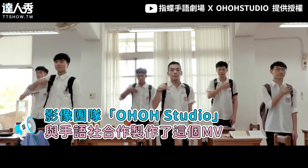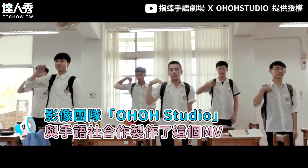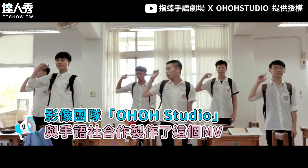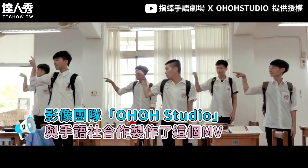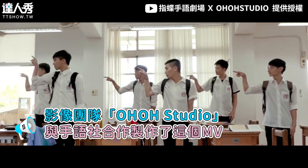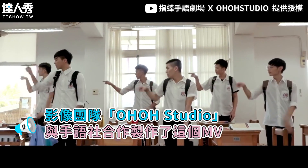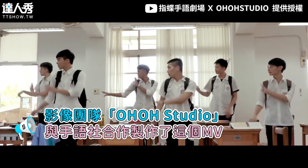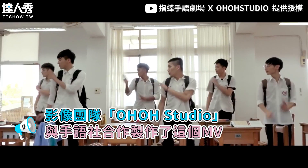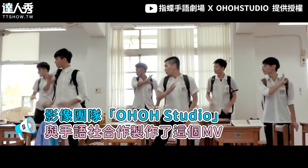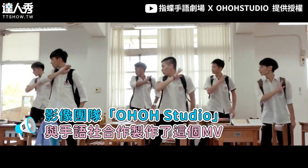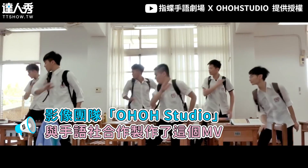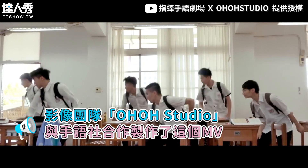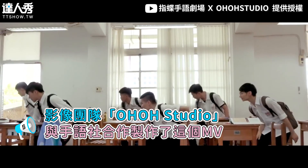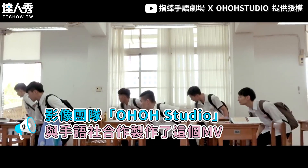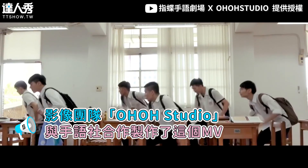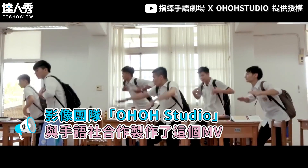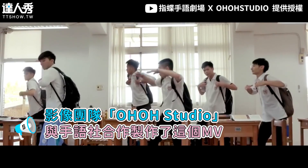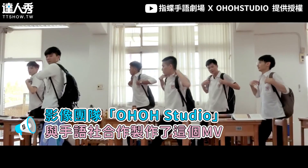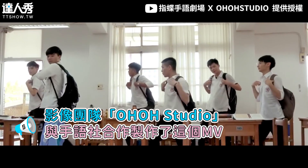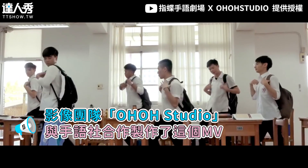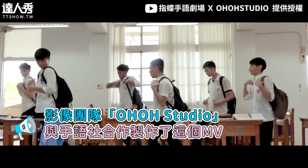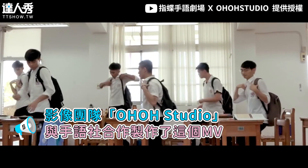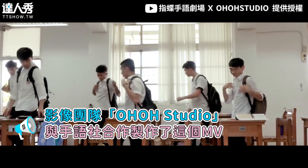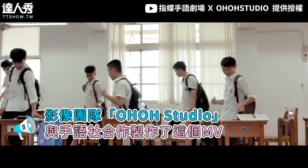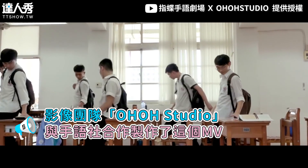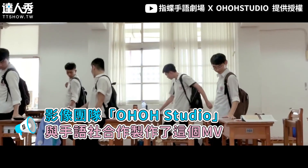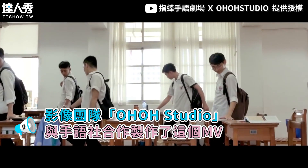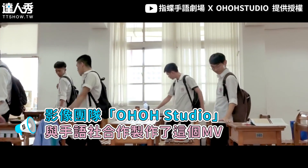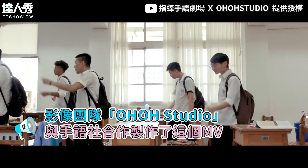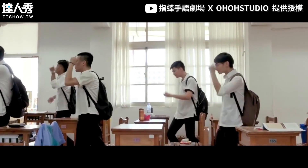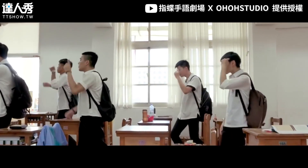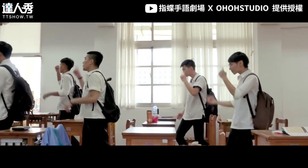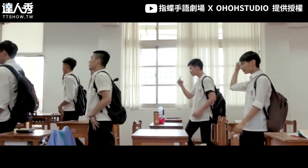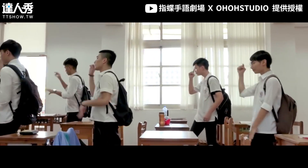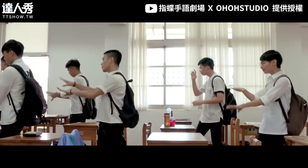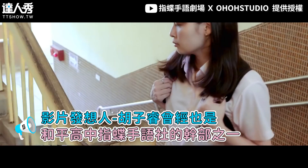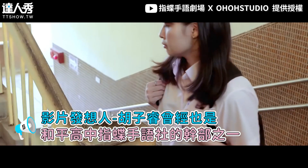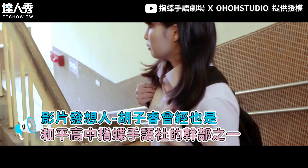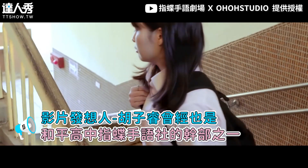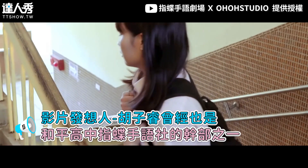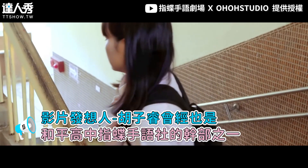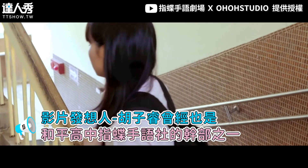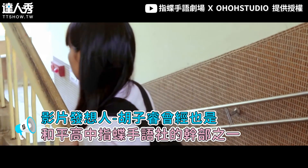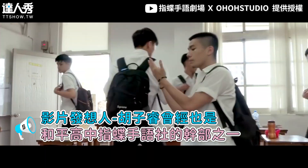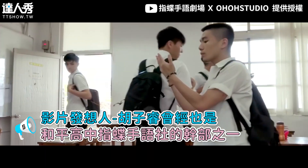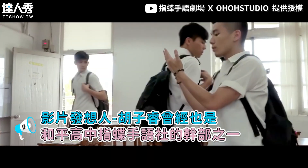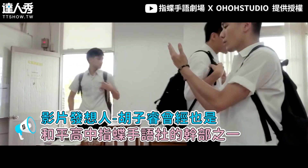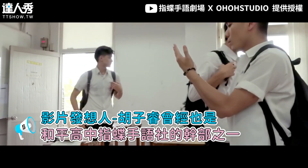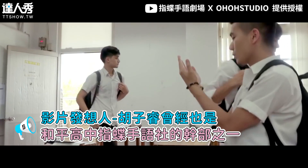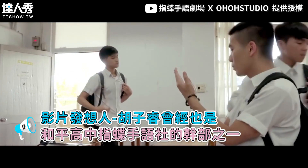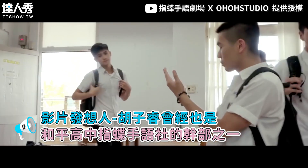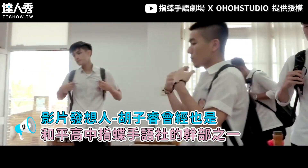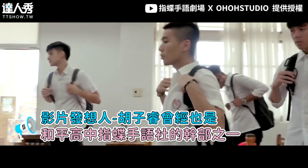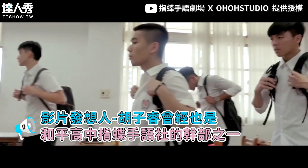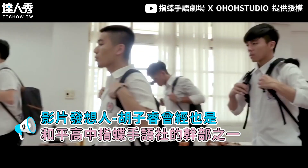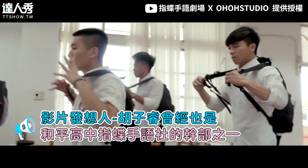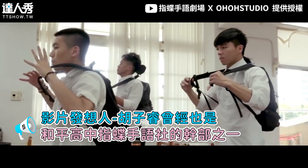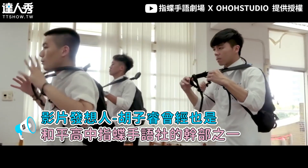灯关上，书包放，走到房间窗外望，我想刚买的书，一本名叫半岛铁盒，放